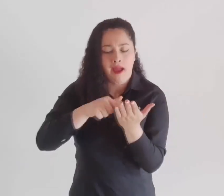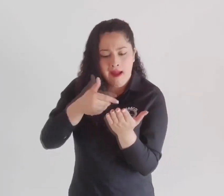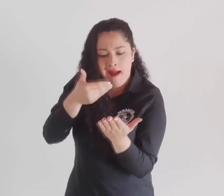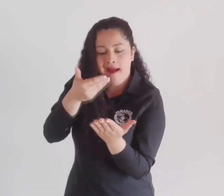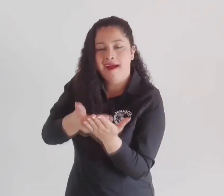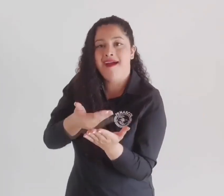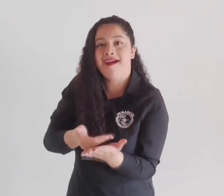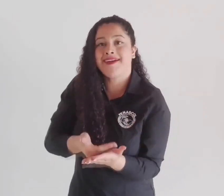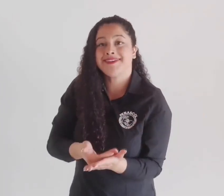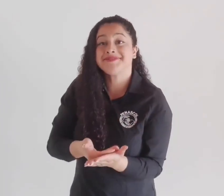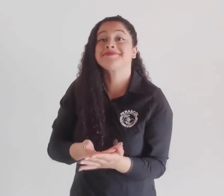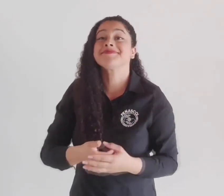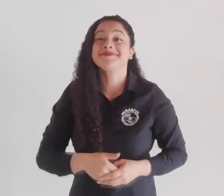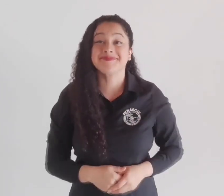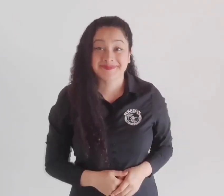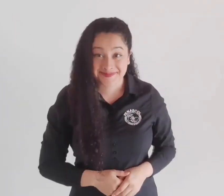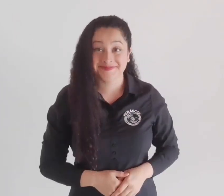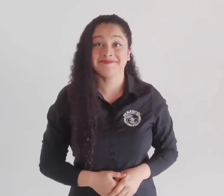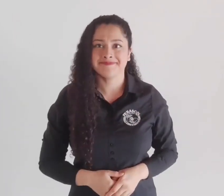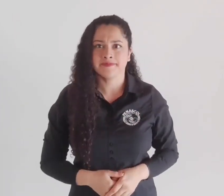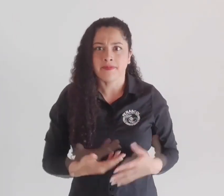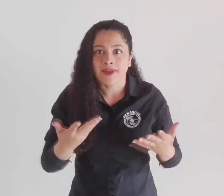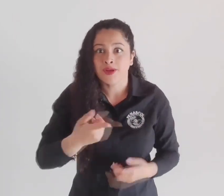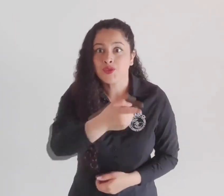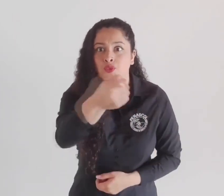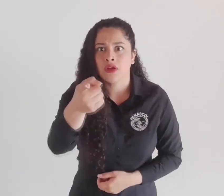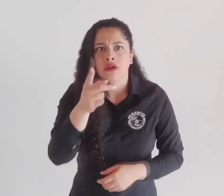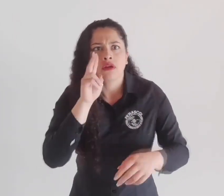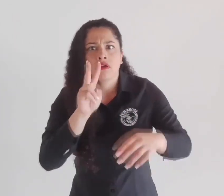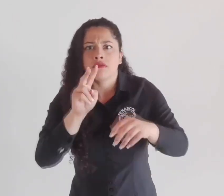respuestas permitirán evidenciar la situación actual de la